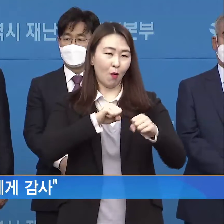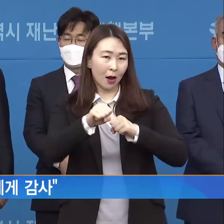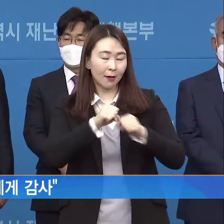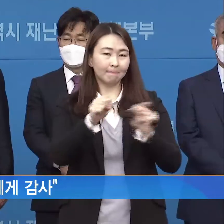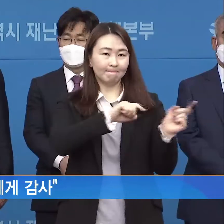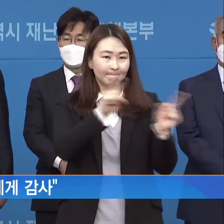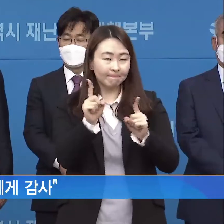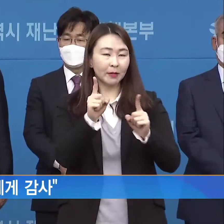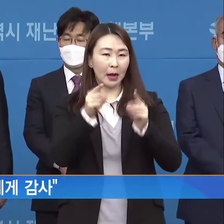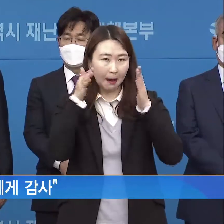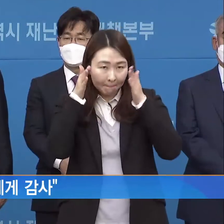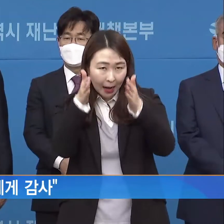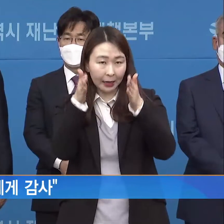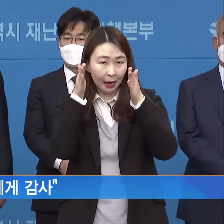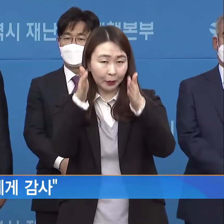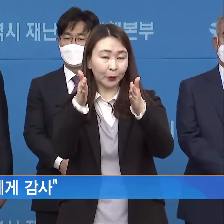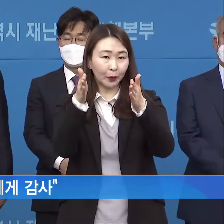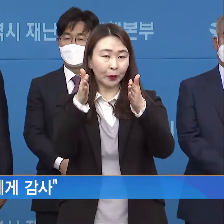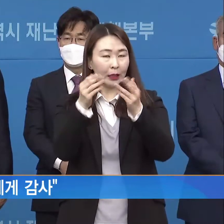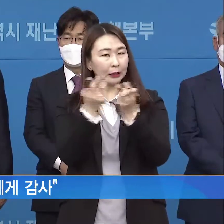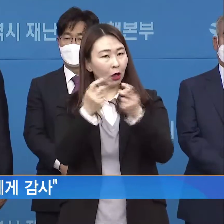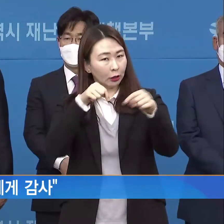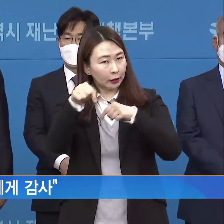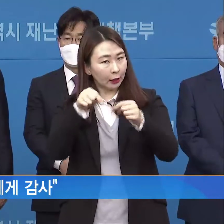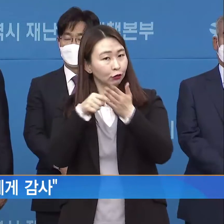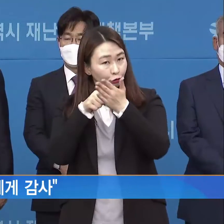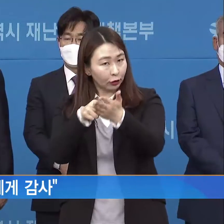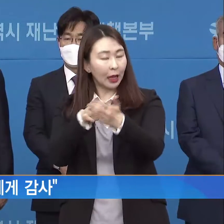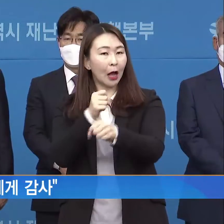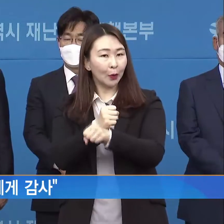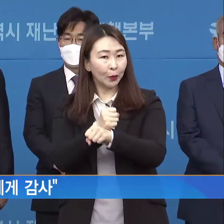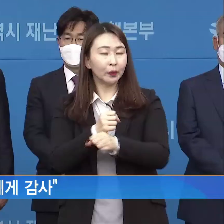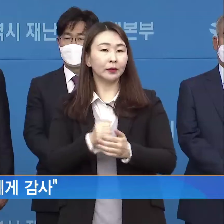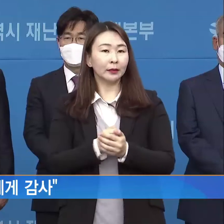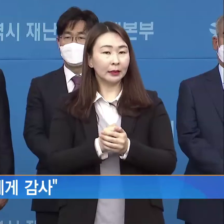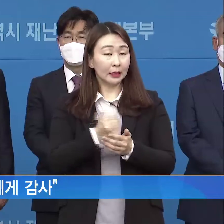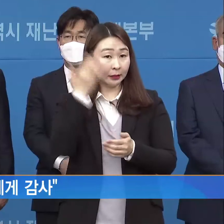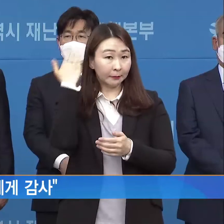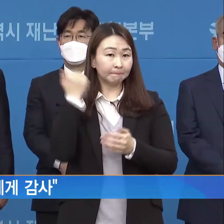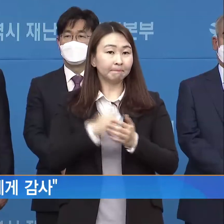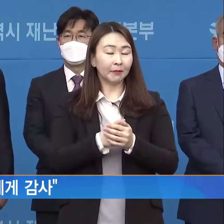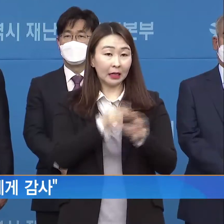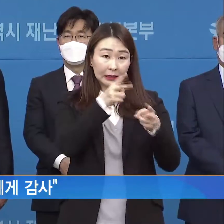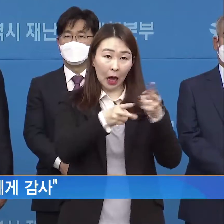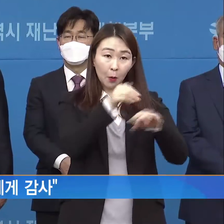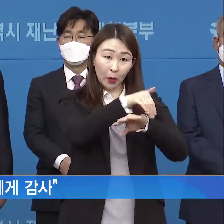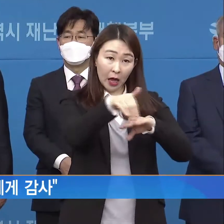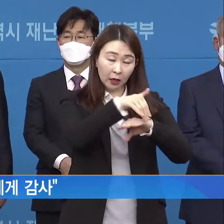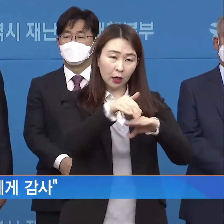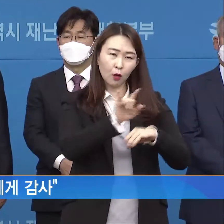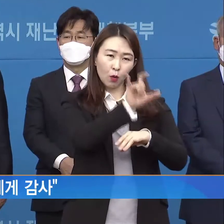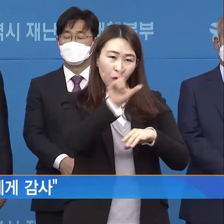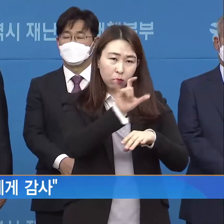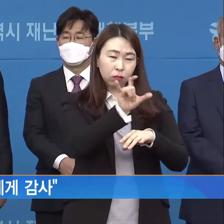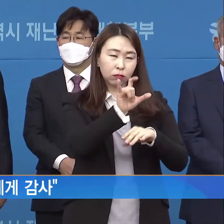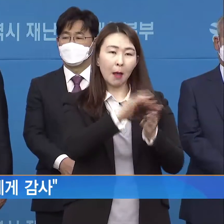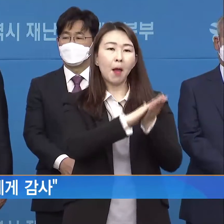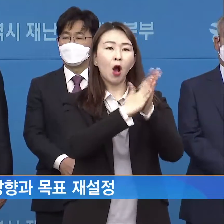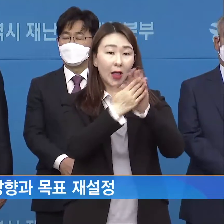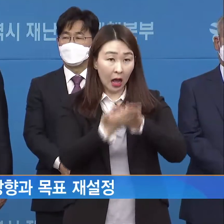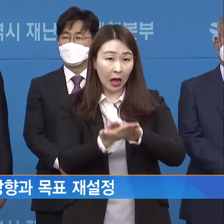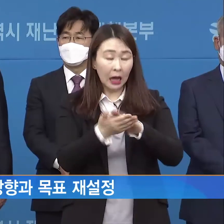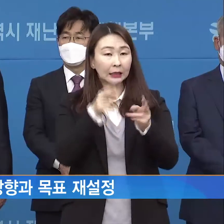실어주는 방향으로 정책을 추진하는 한편 기존 사업 계획은 코로나19로